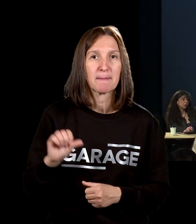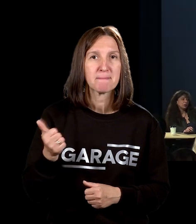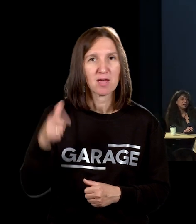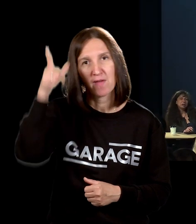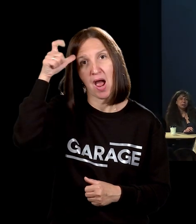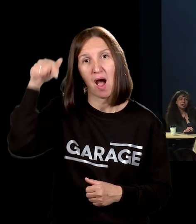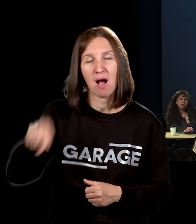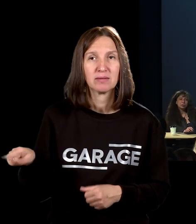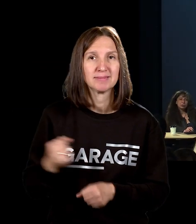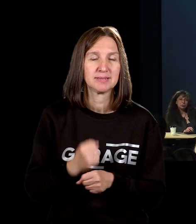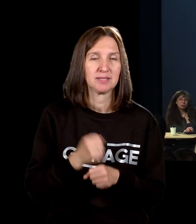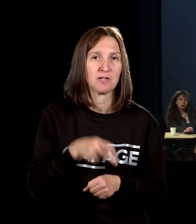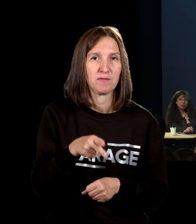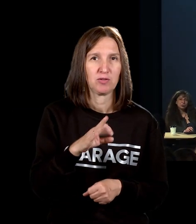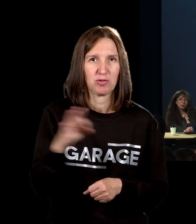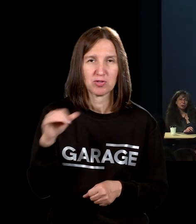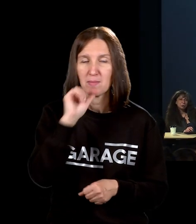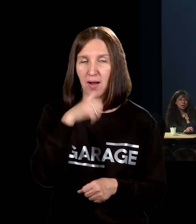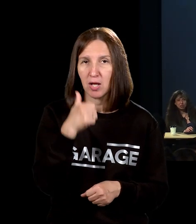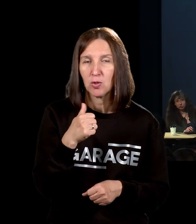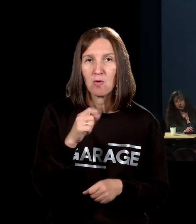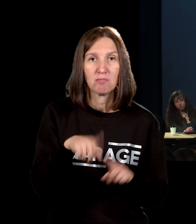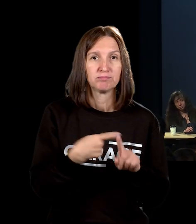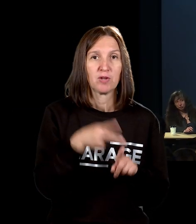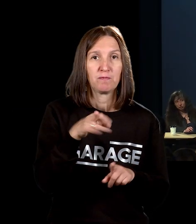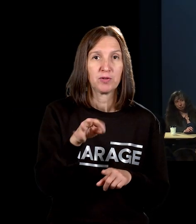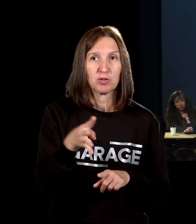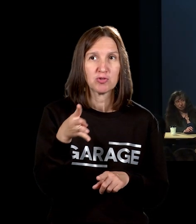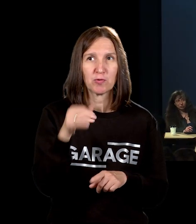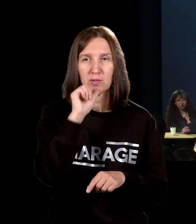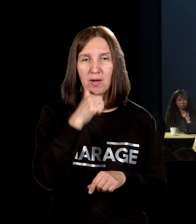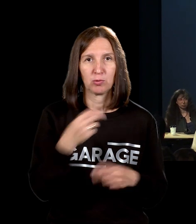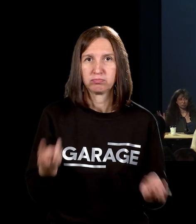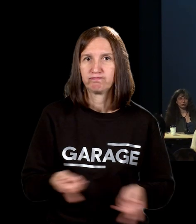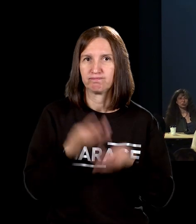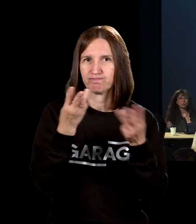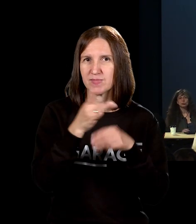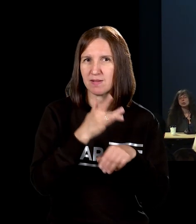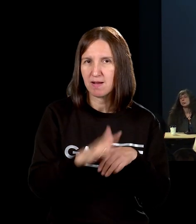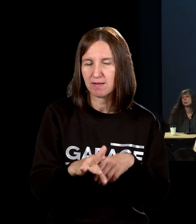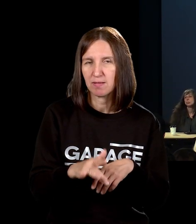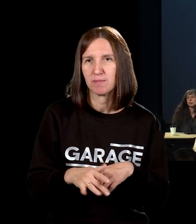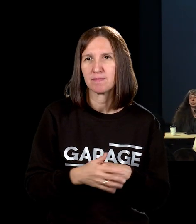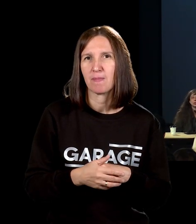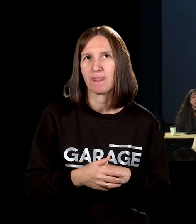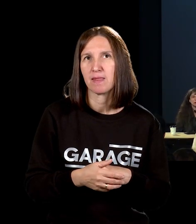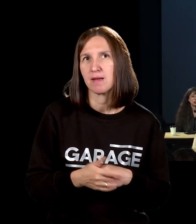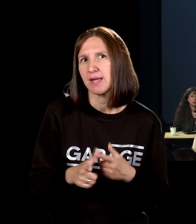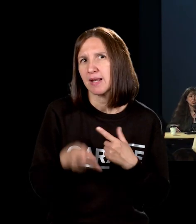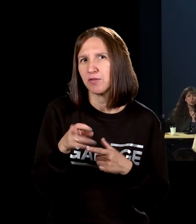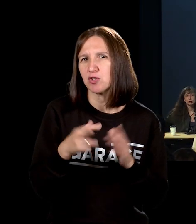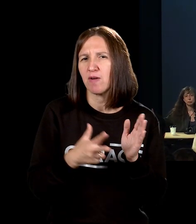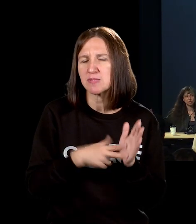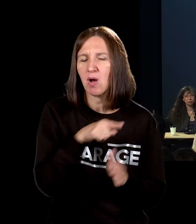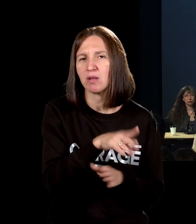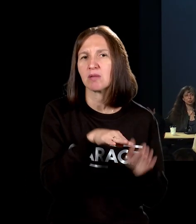ад, который они сделали в 2000 году, в 2004 году сгорел. То, что как бы сгорел, был, по-моему, 2008, не помню, был, то, что все это хранилось.